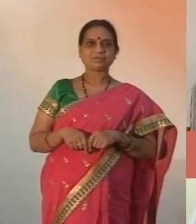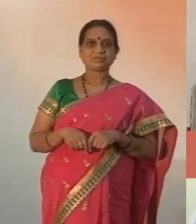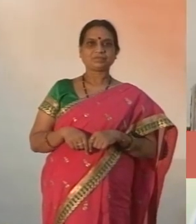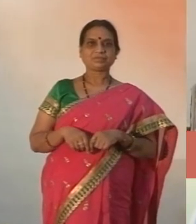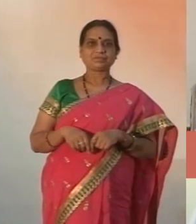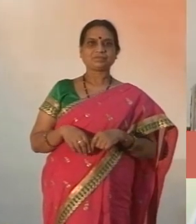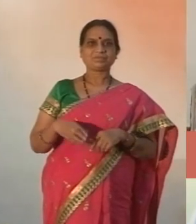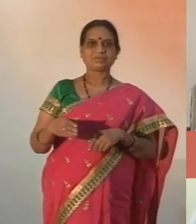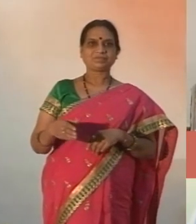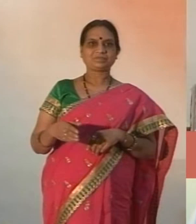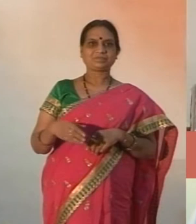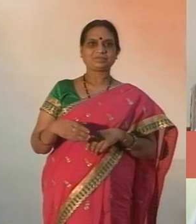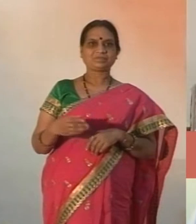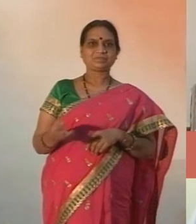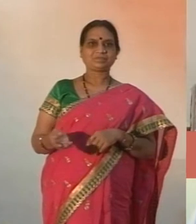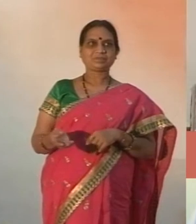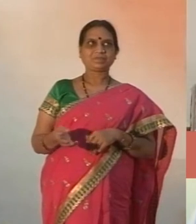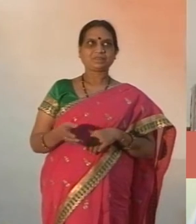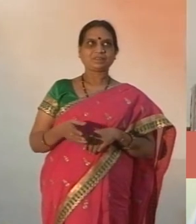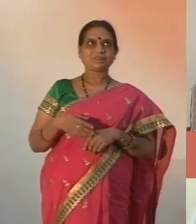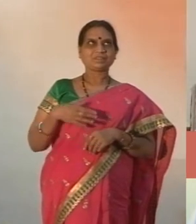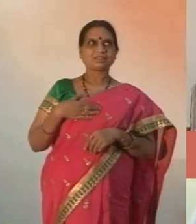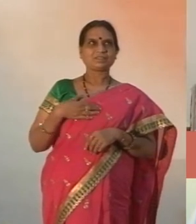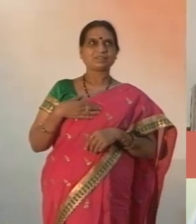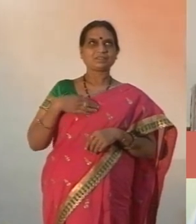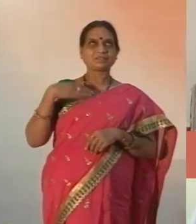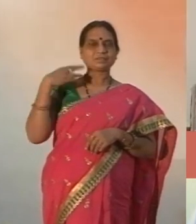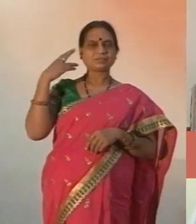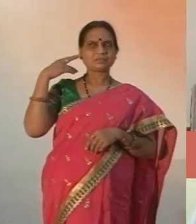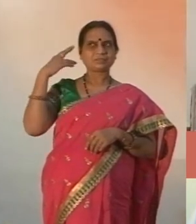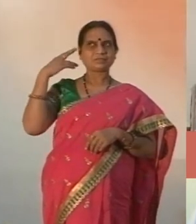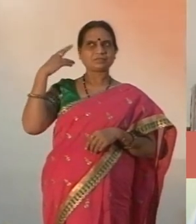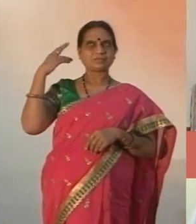तब हम अनुभव करने लगते हैं